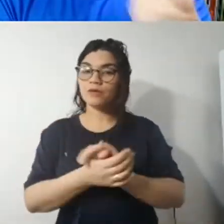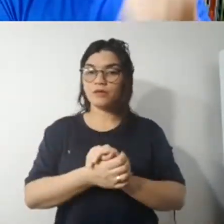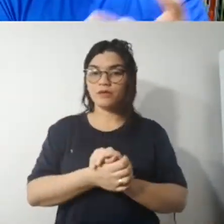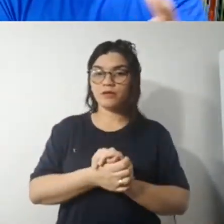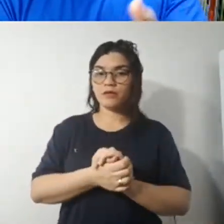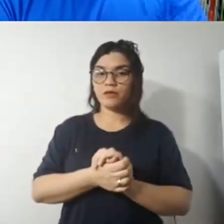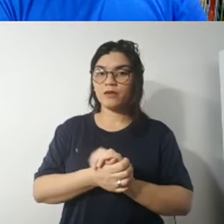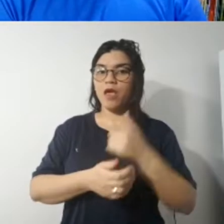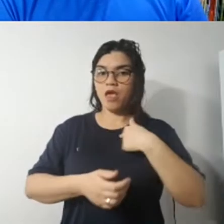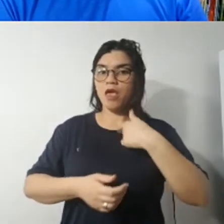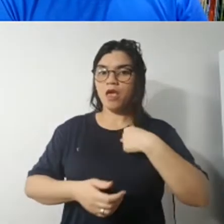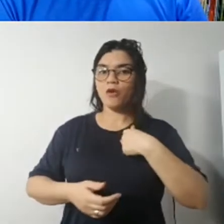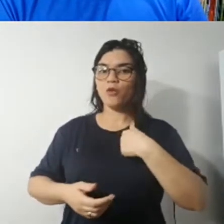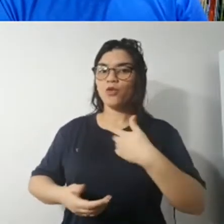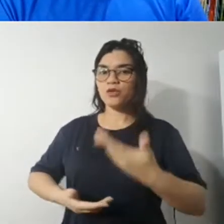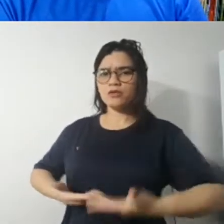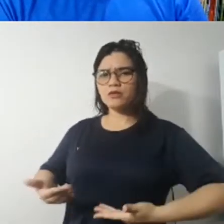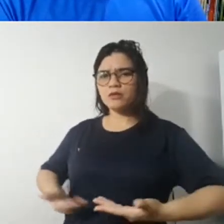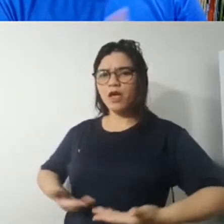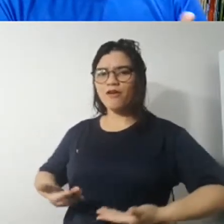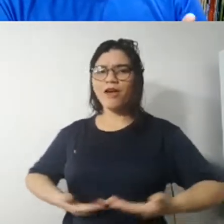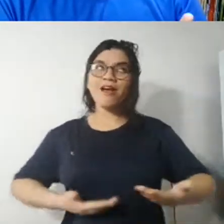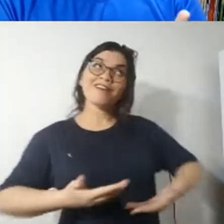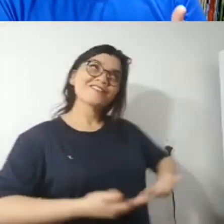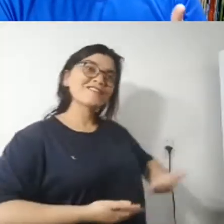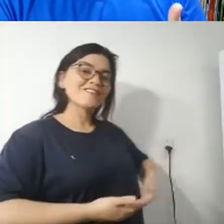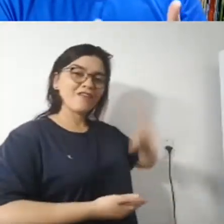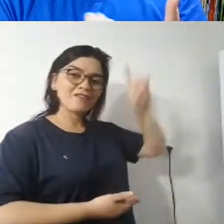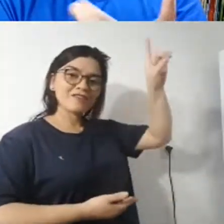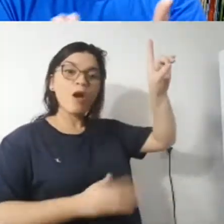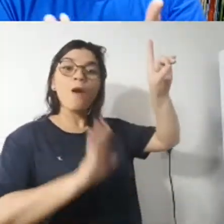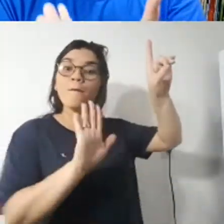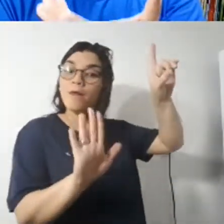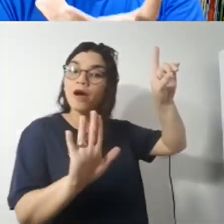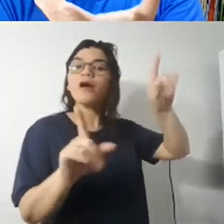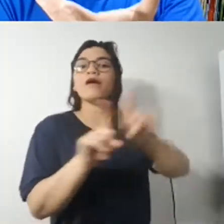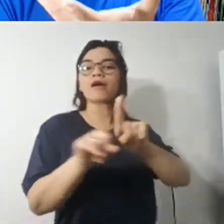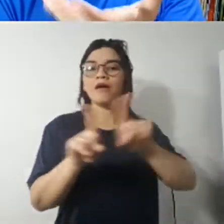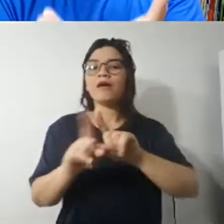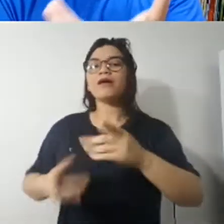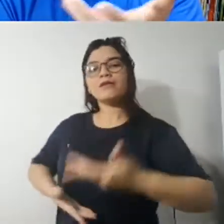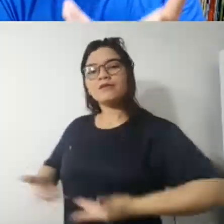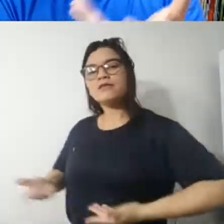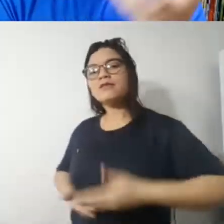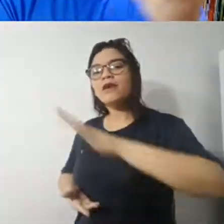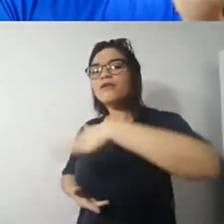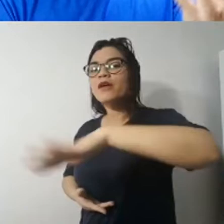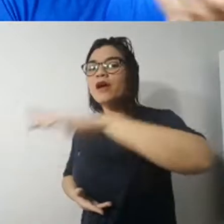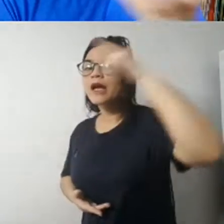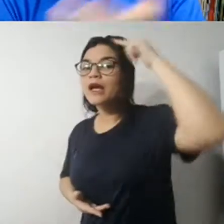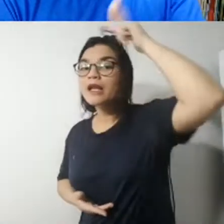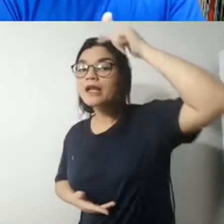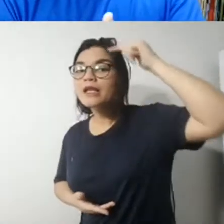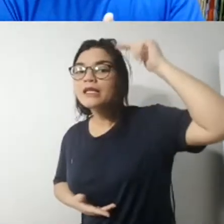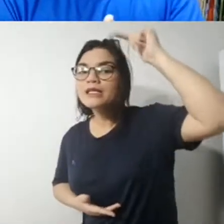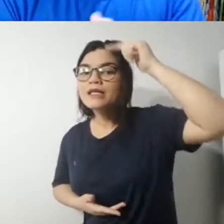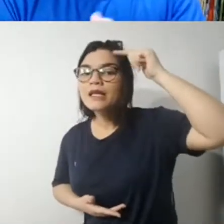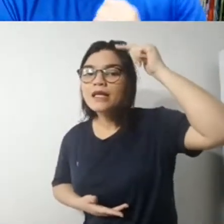servindo a outras pessoas no nosso trabalho, na esfera em que nós estamos atuando de serviço para